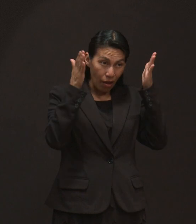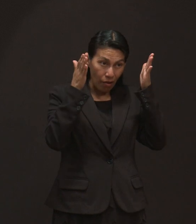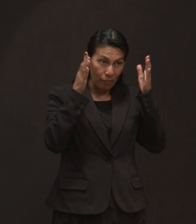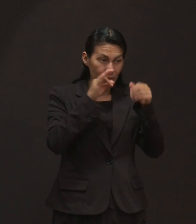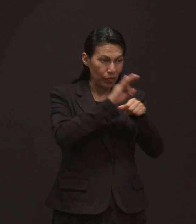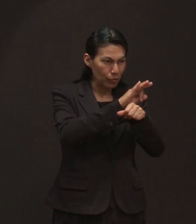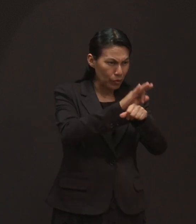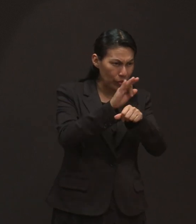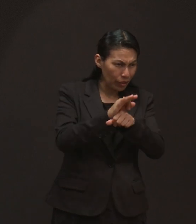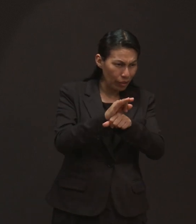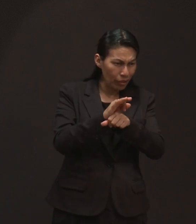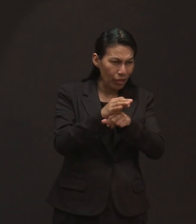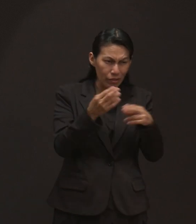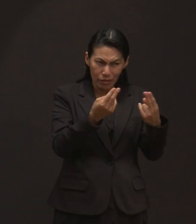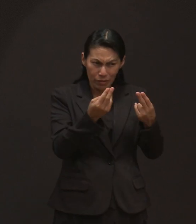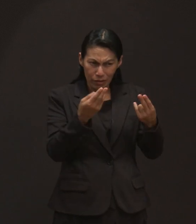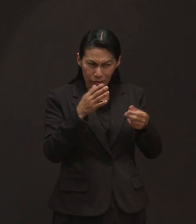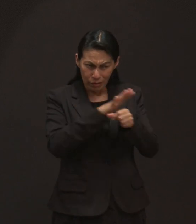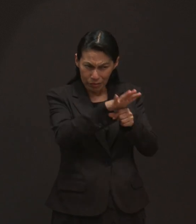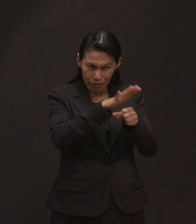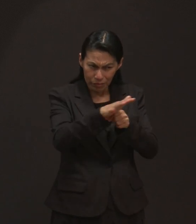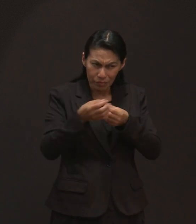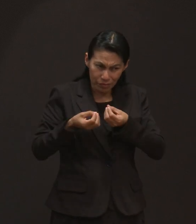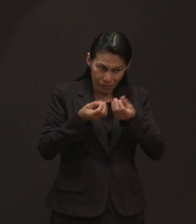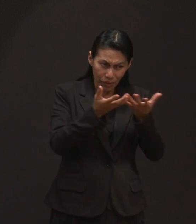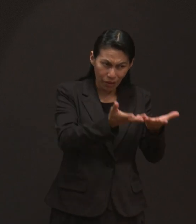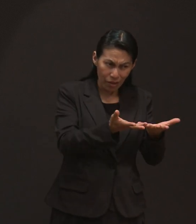te protege, te provee,